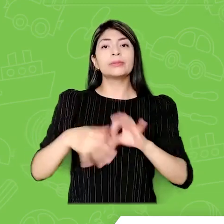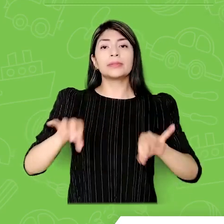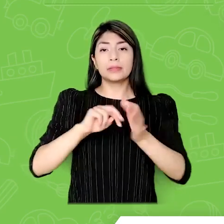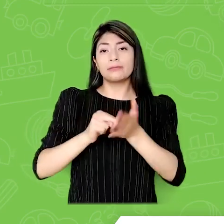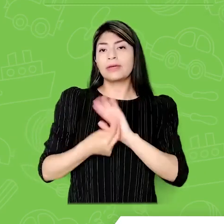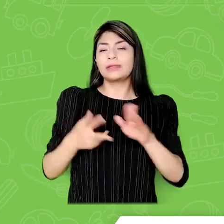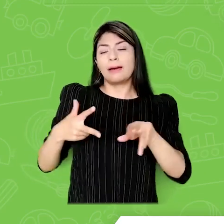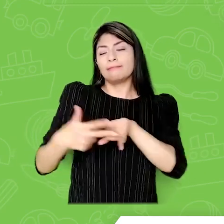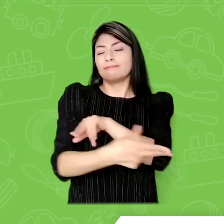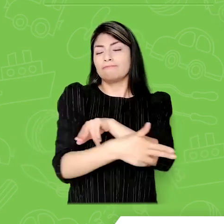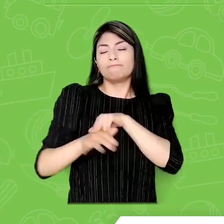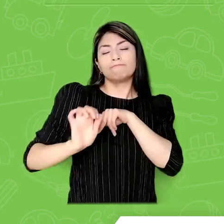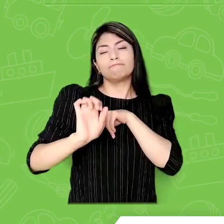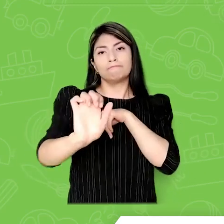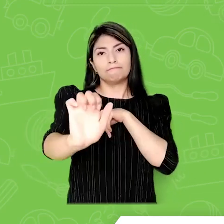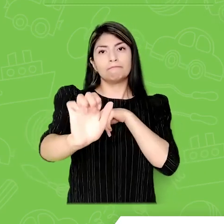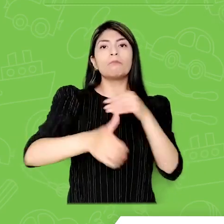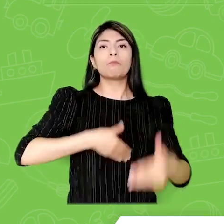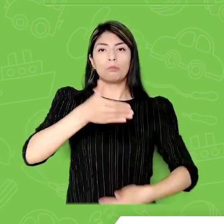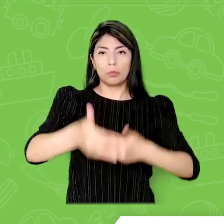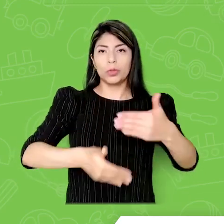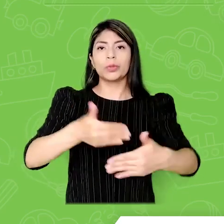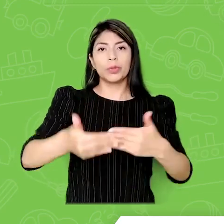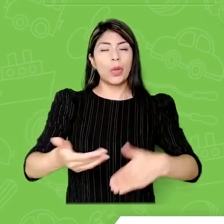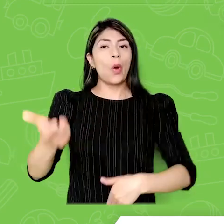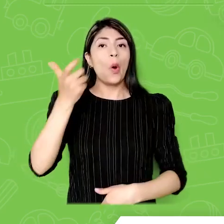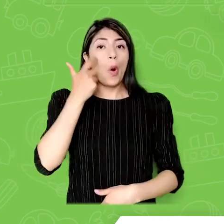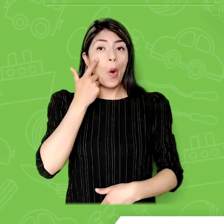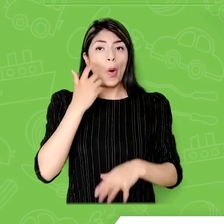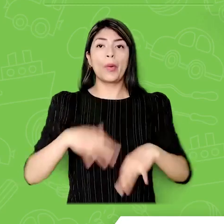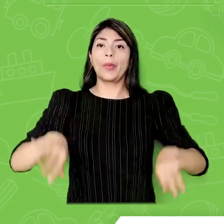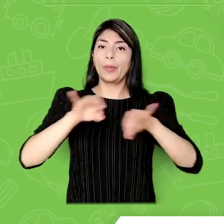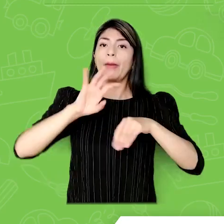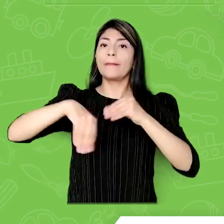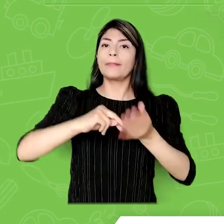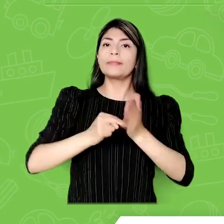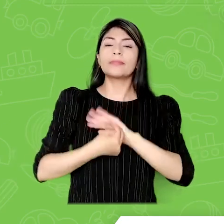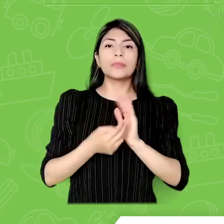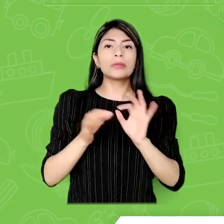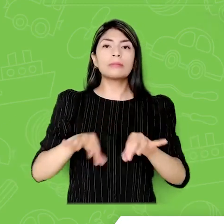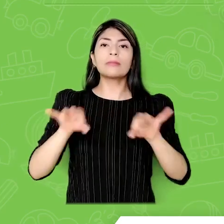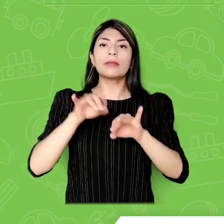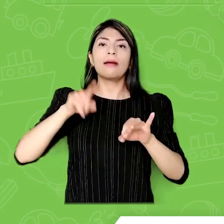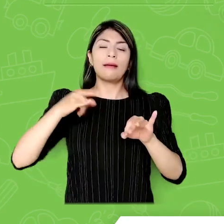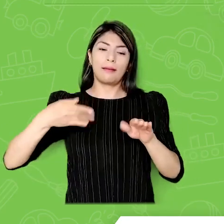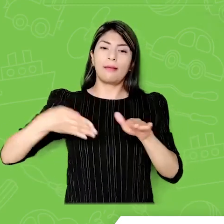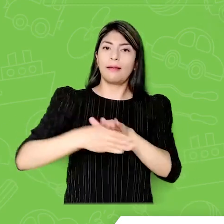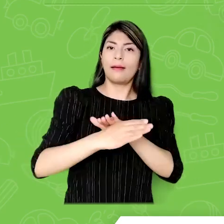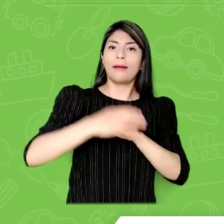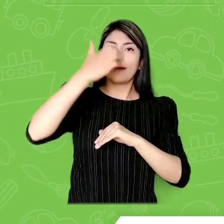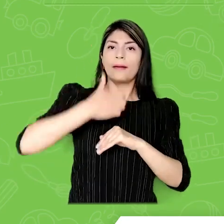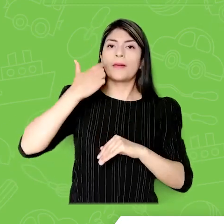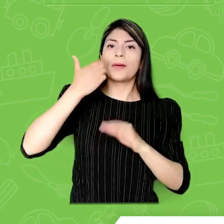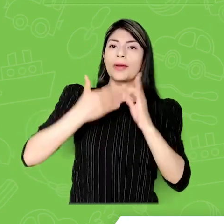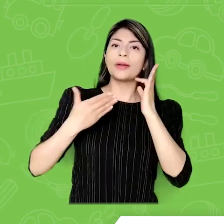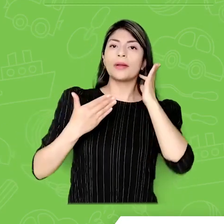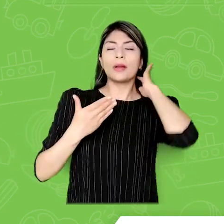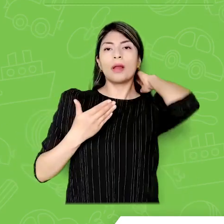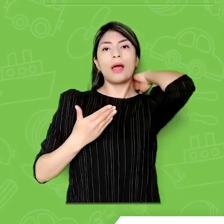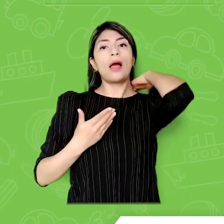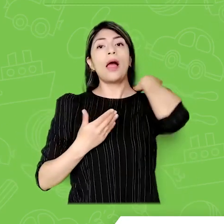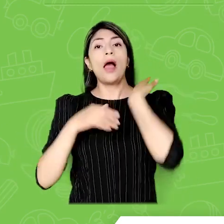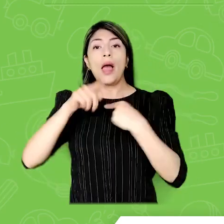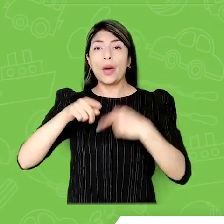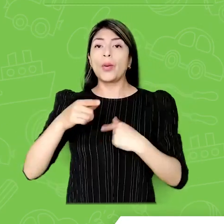la diligencia del acceso a pruebas, a quienes en su momento la soliciten, en los términos de los respectivos apartes del anexo